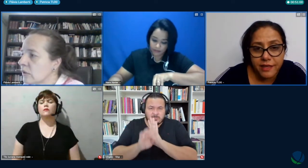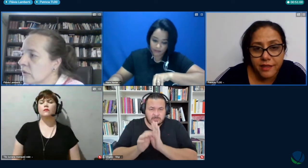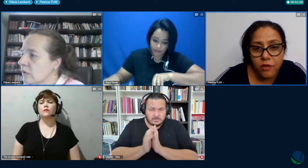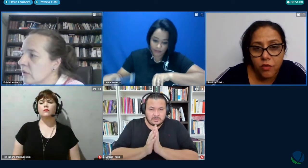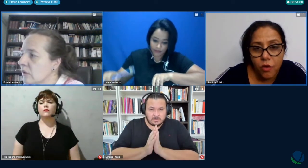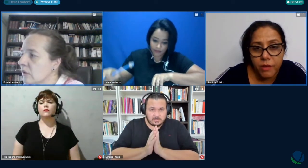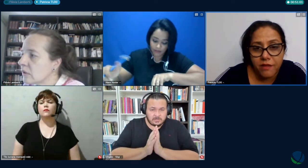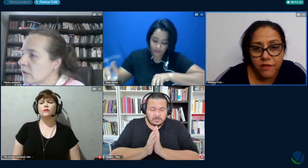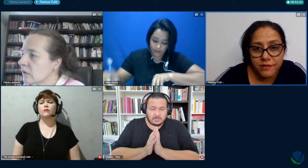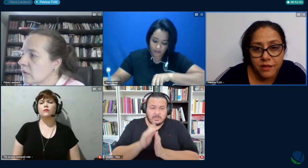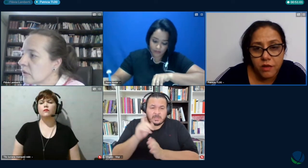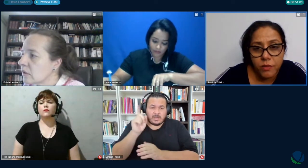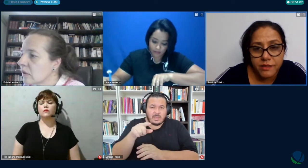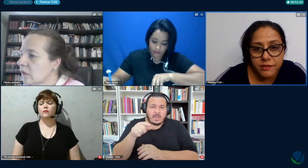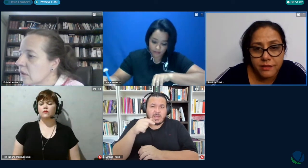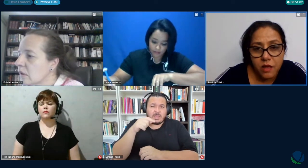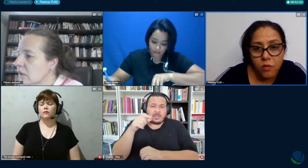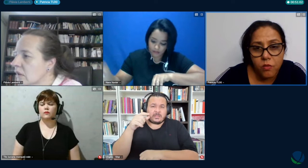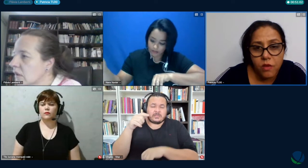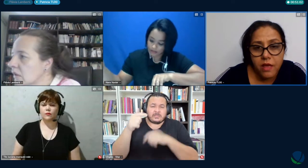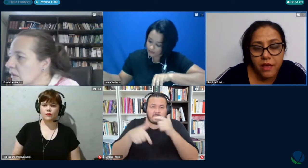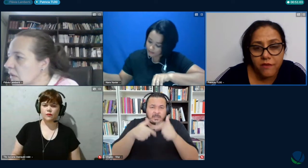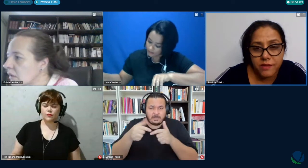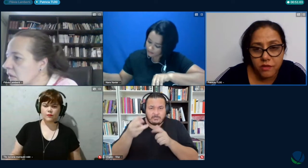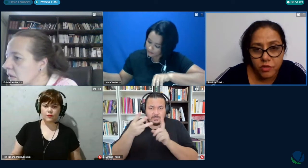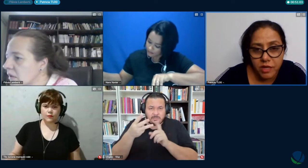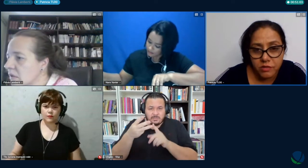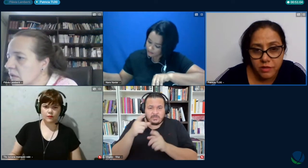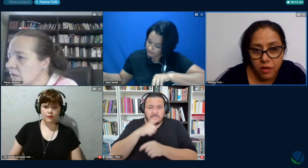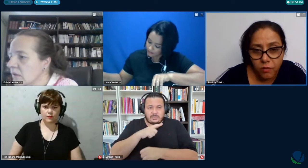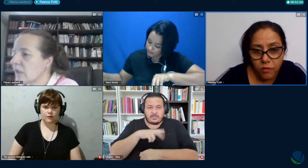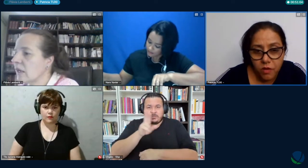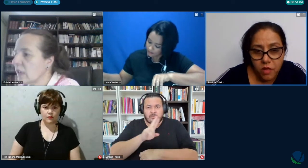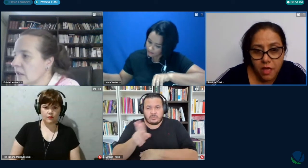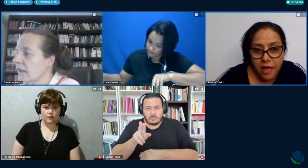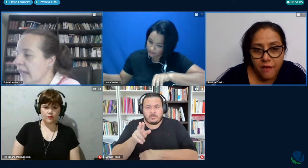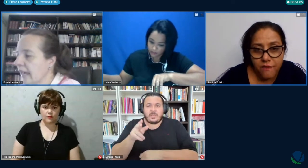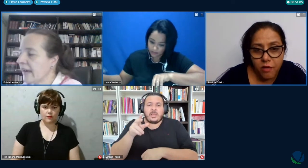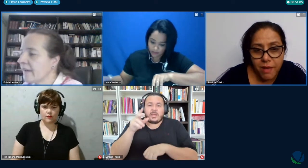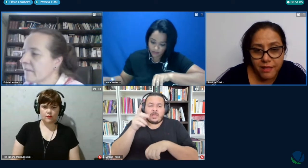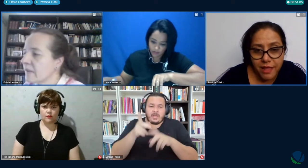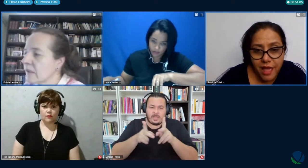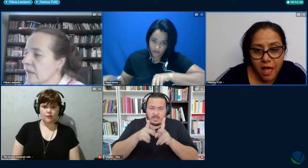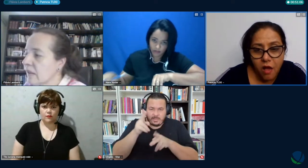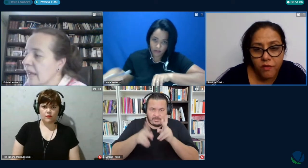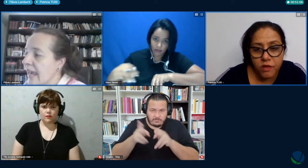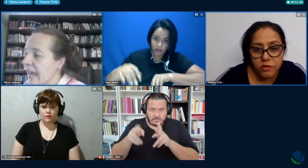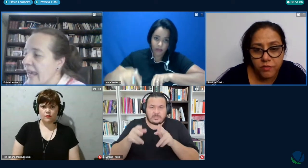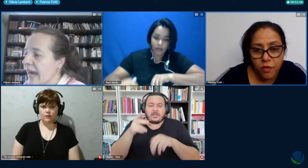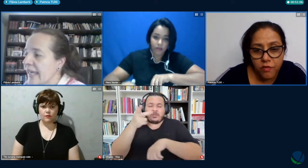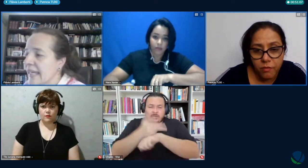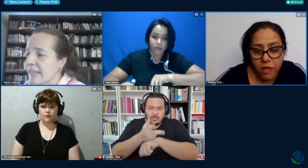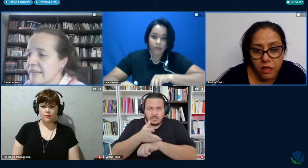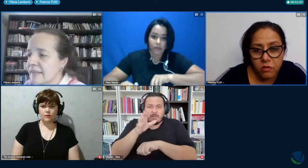A tarefa 3 é que tem o nome. Gravação, edição, revisão de tradução. Aí vem o material.